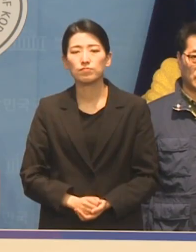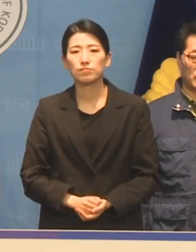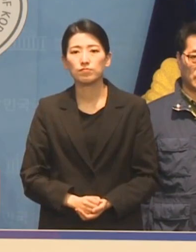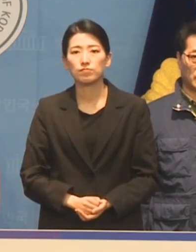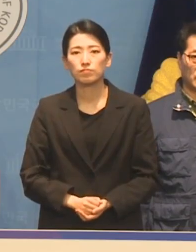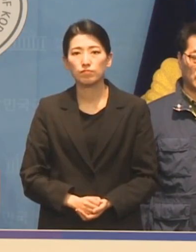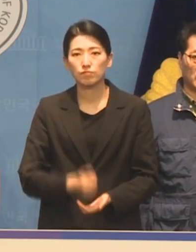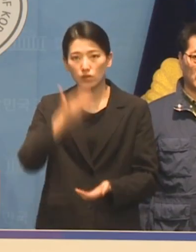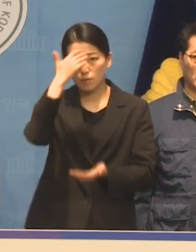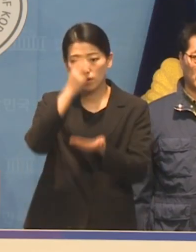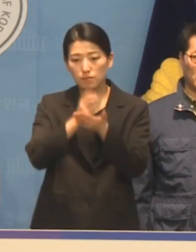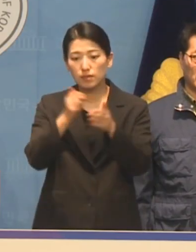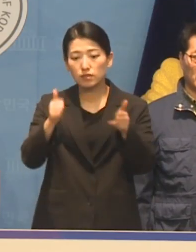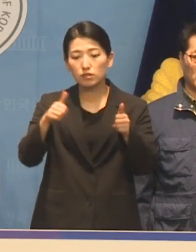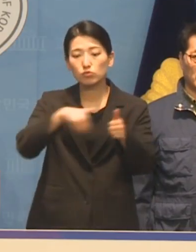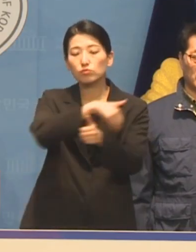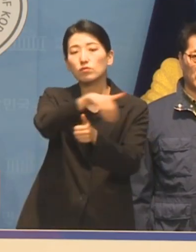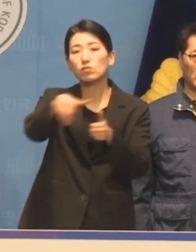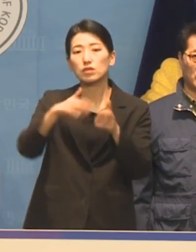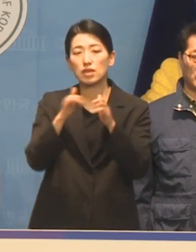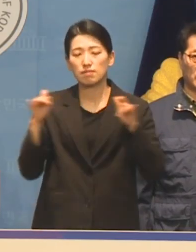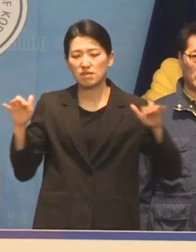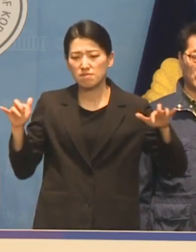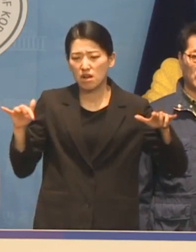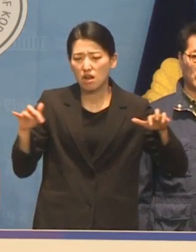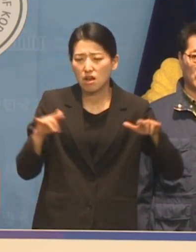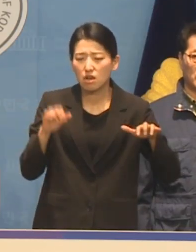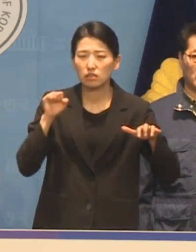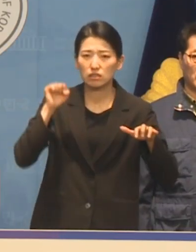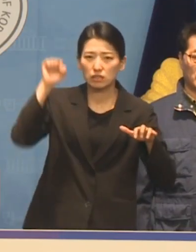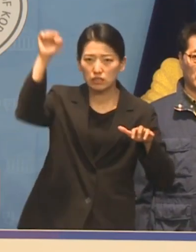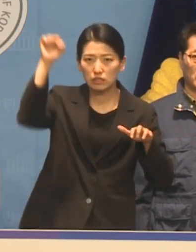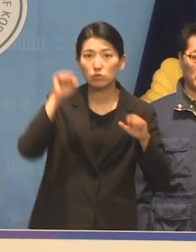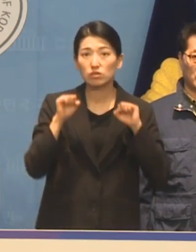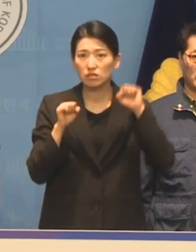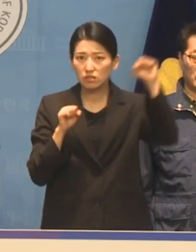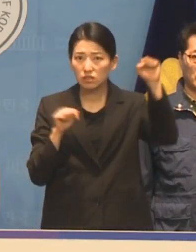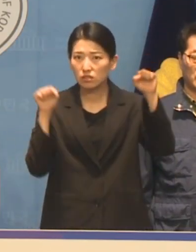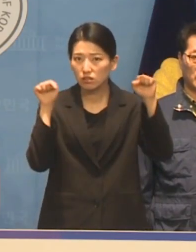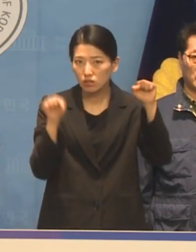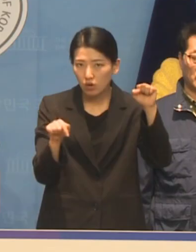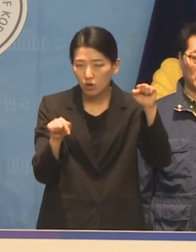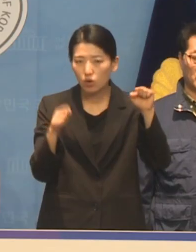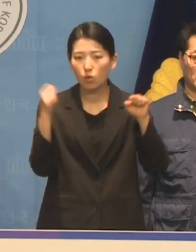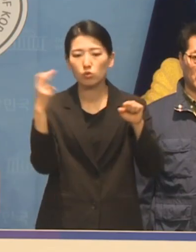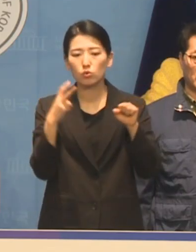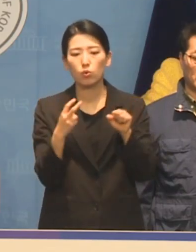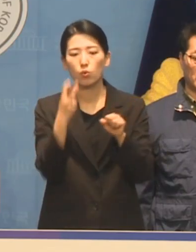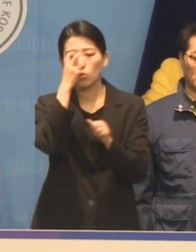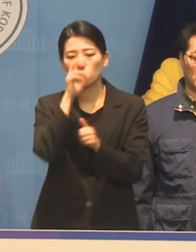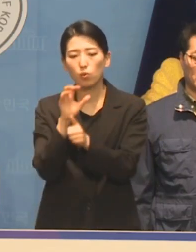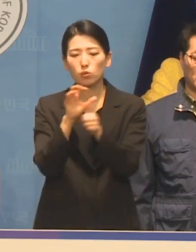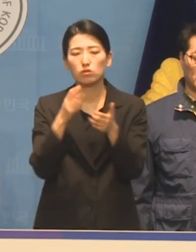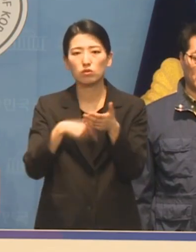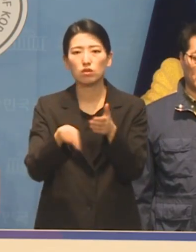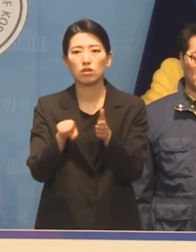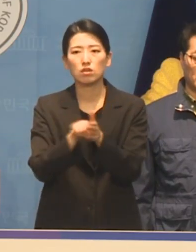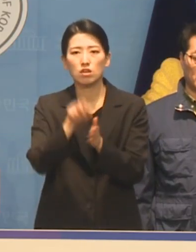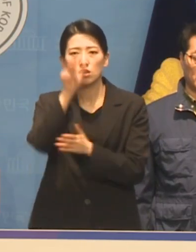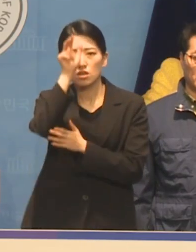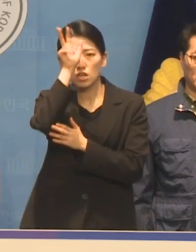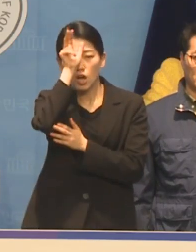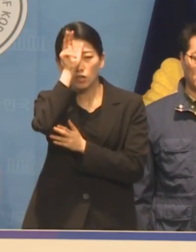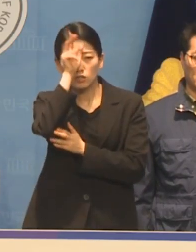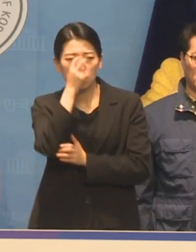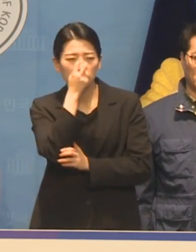헌법재판소 인근에서 진행된 집회와 시위, 그리고 집회와 시위를 통제하기 위한 공권력 행사